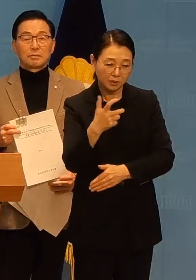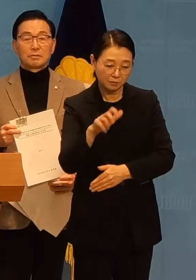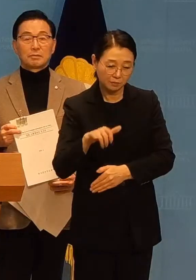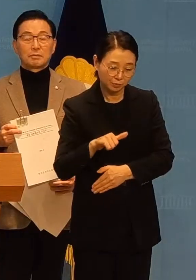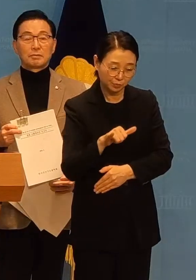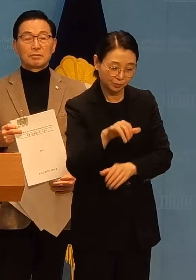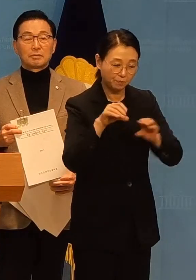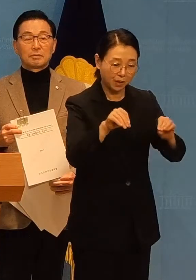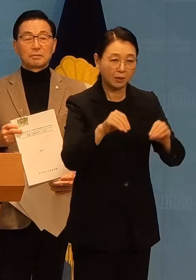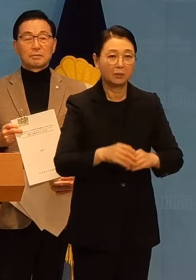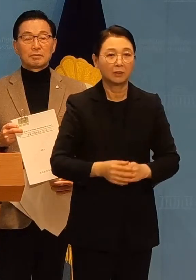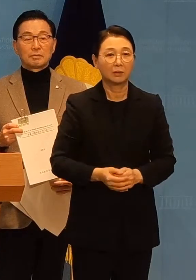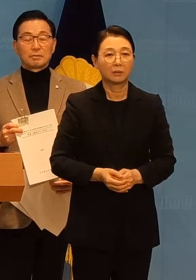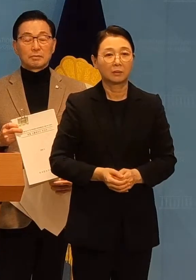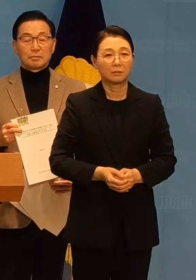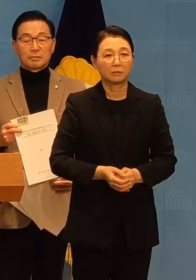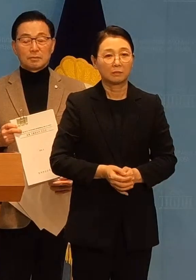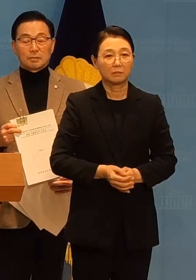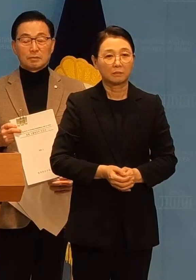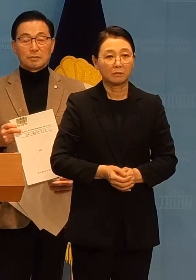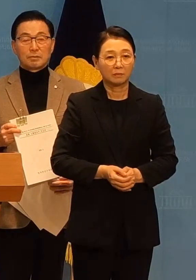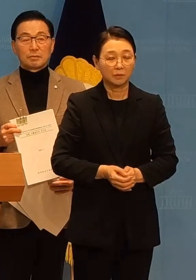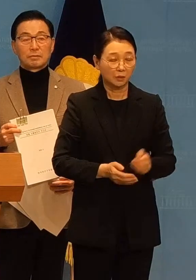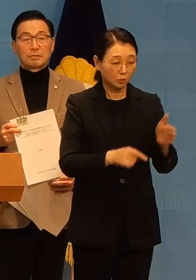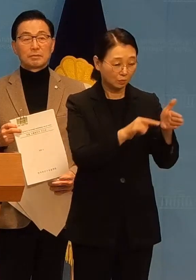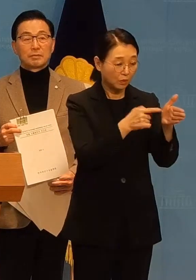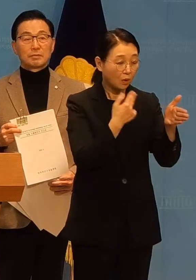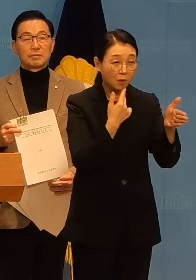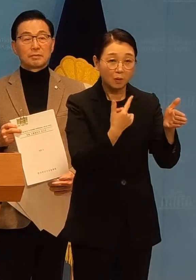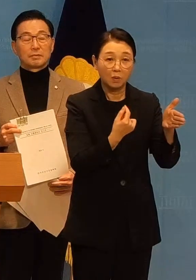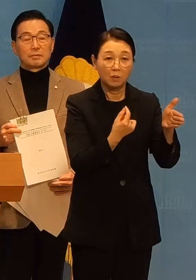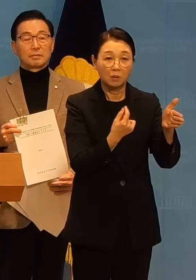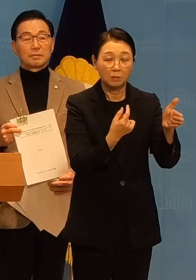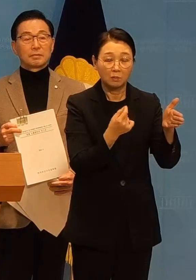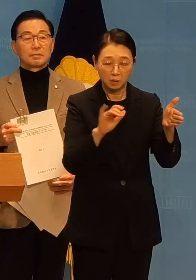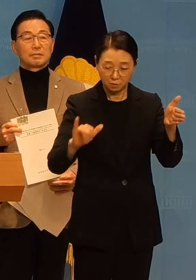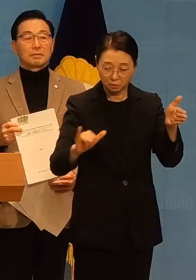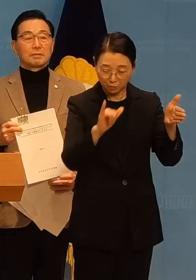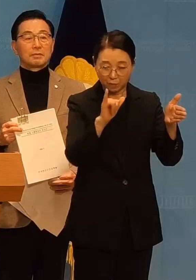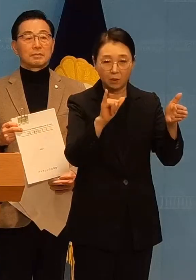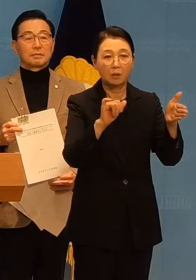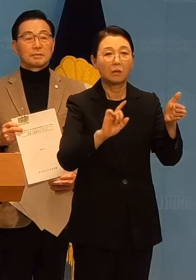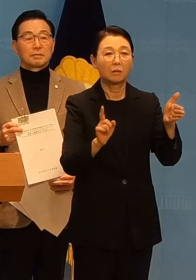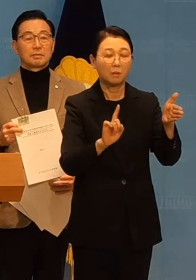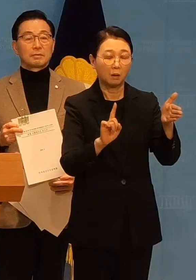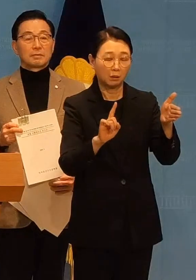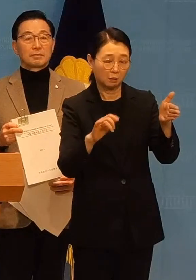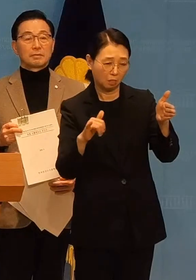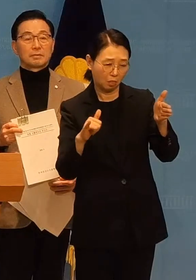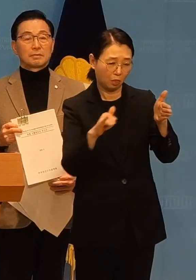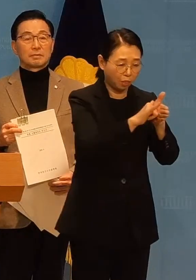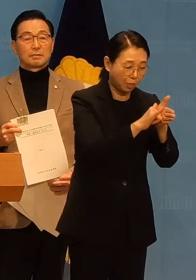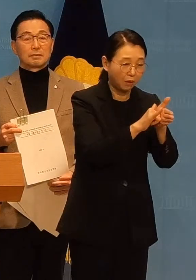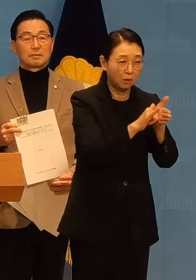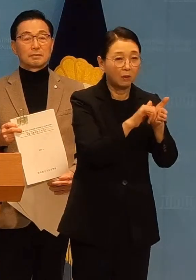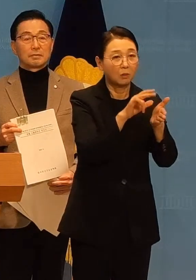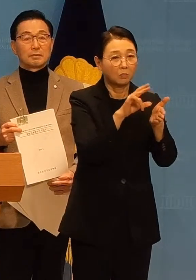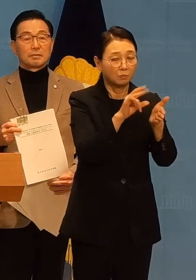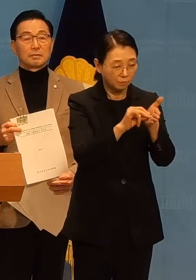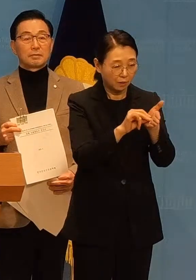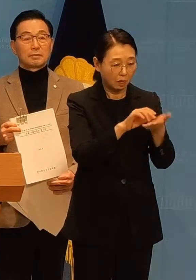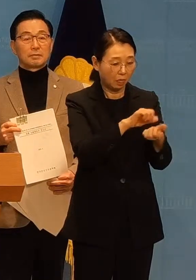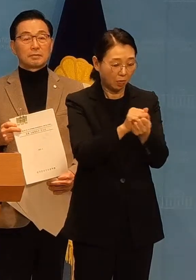정지했을 것이다. 또 둔덕이 없었을 경우 항공기에는 둔덕 충돌과 같은 심각한 기체